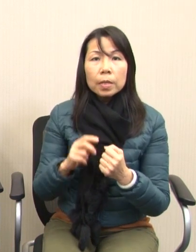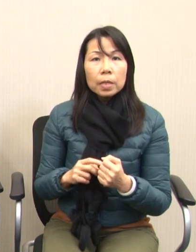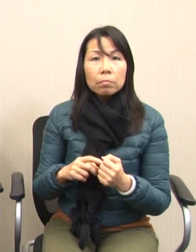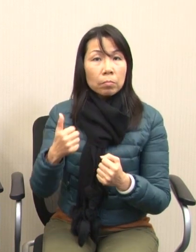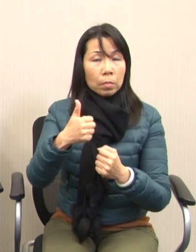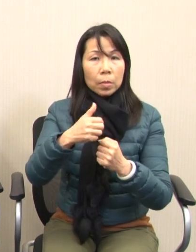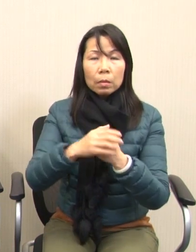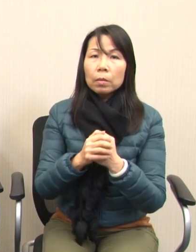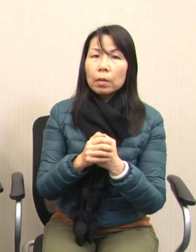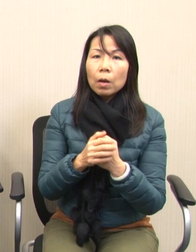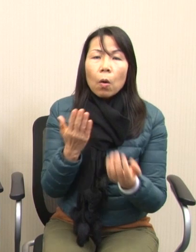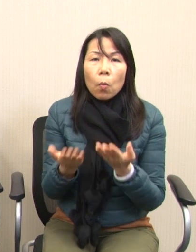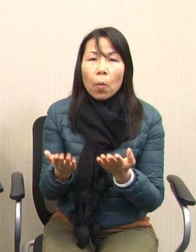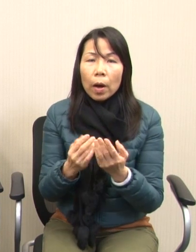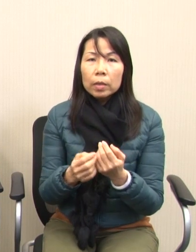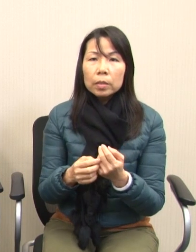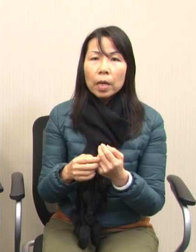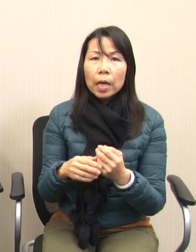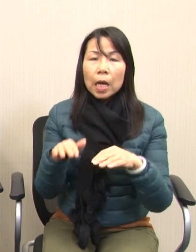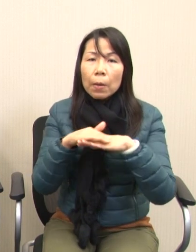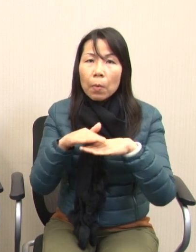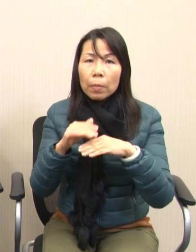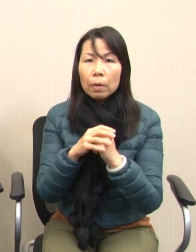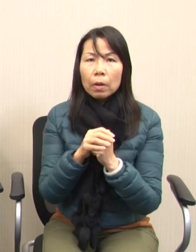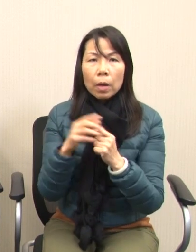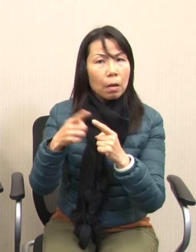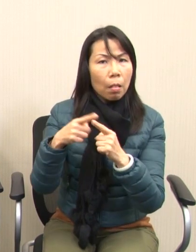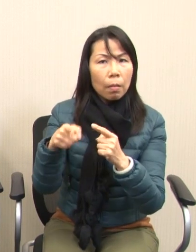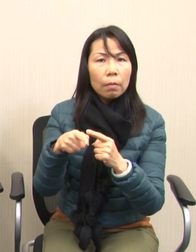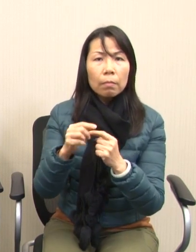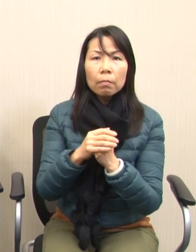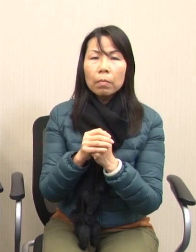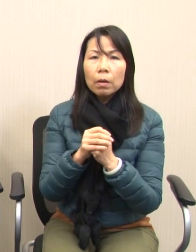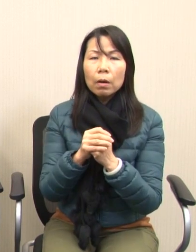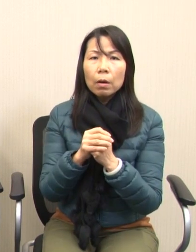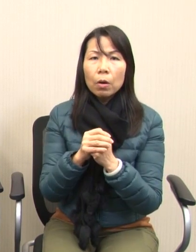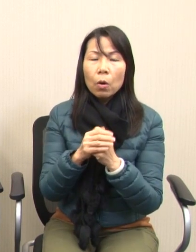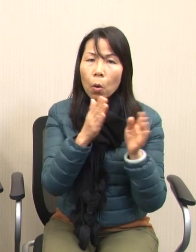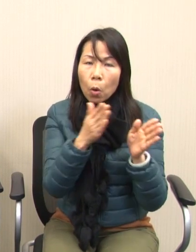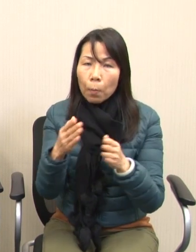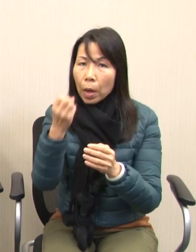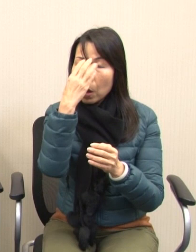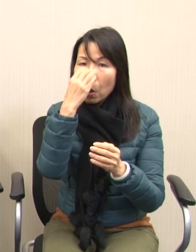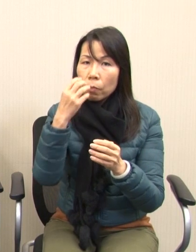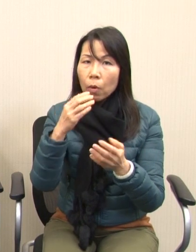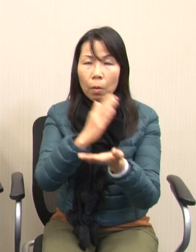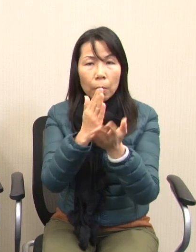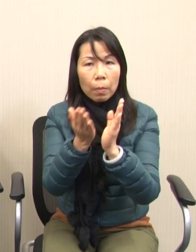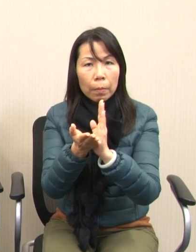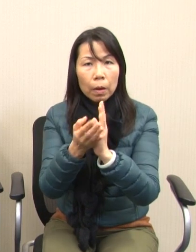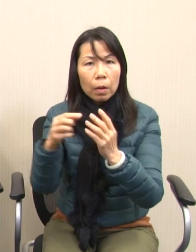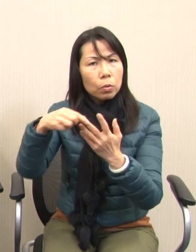咁賤嘅一個，即係一個咁一個咁嘅人，作為即係處理而家香港問題嘅唯一選擇咧，等